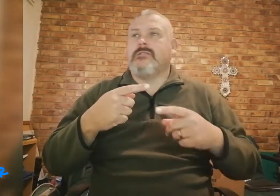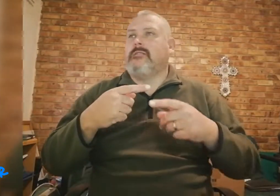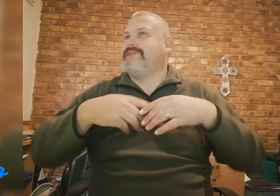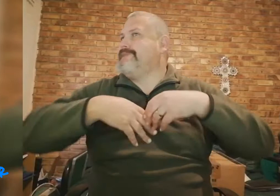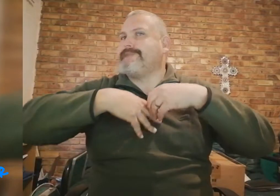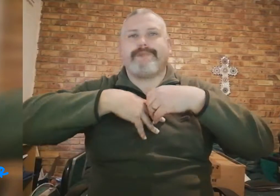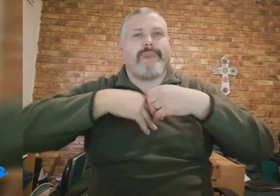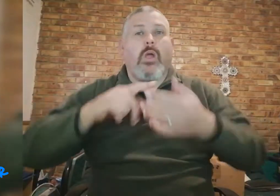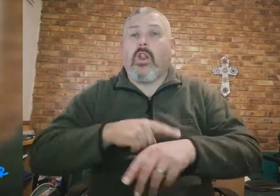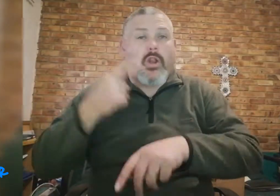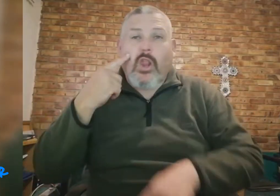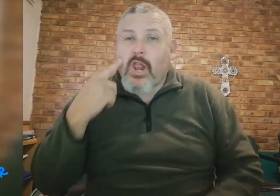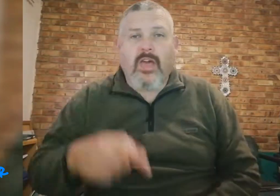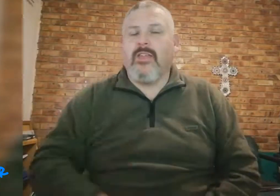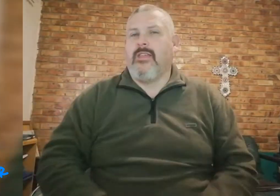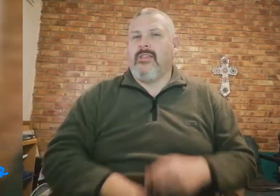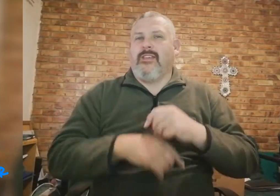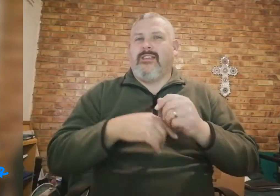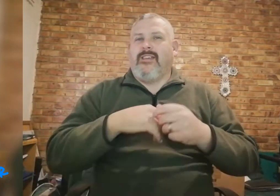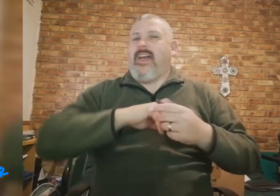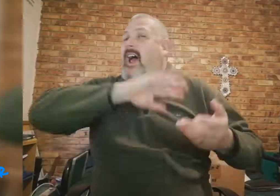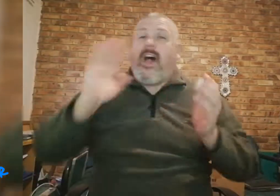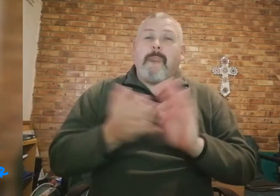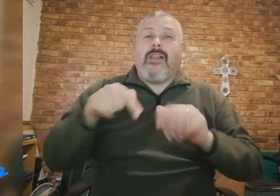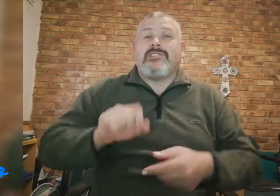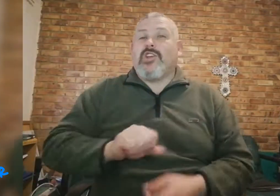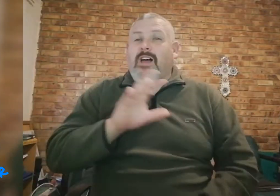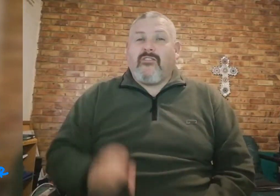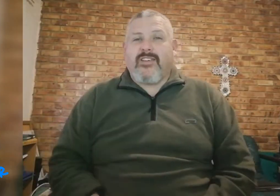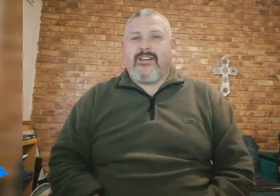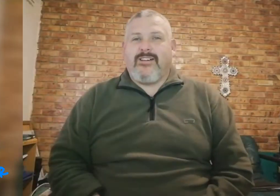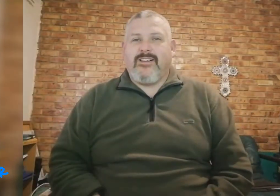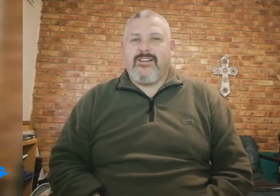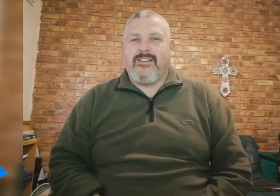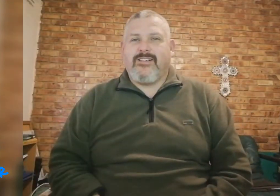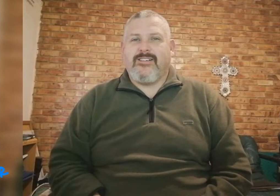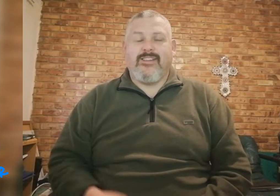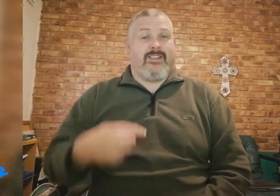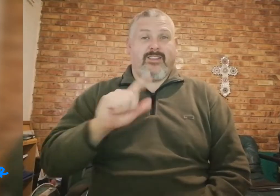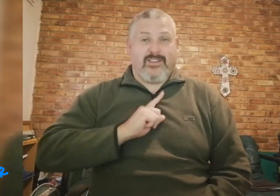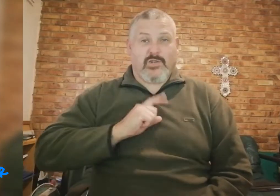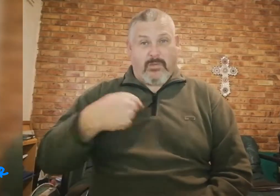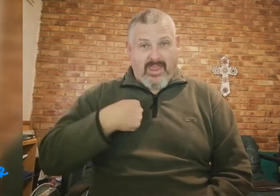Chinees leerling allemaal in Suid-Afrika dis kom